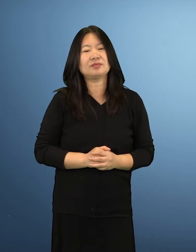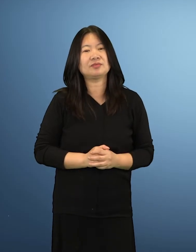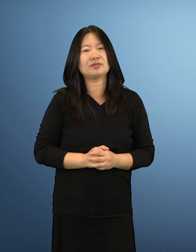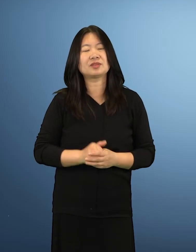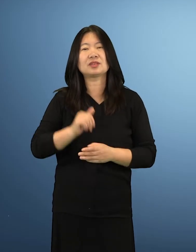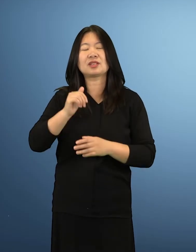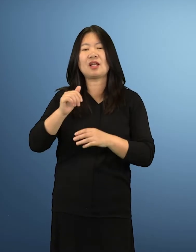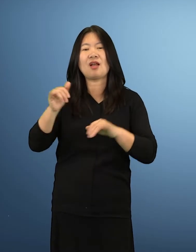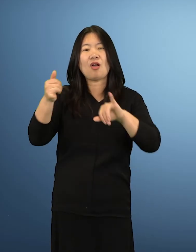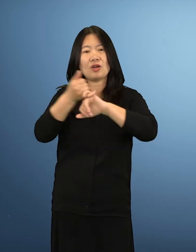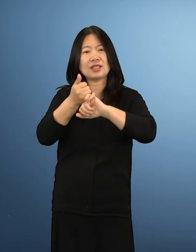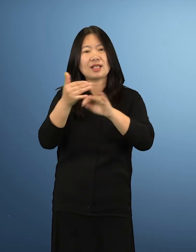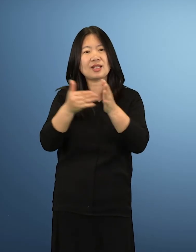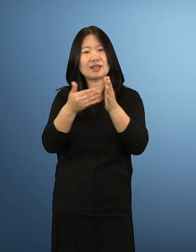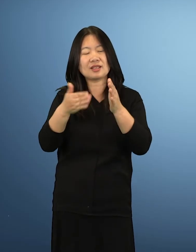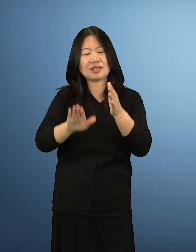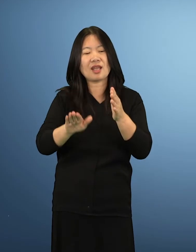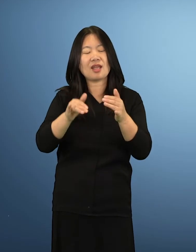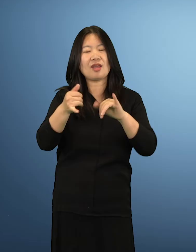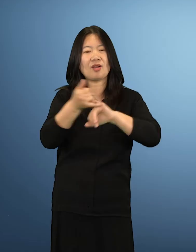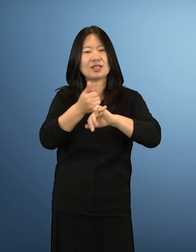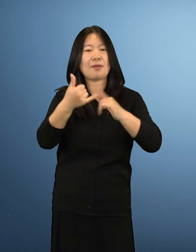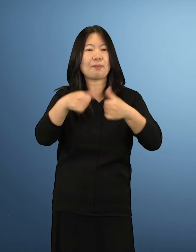언약을 맺었는데 언약이 깨졌어요.